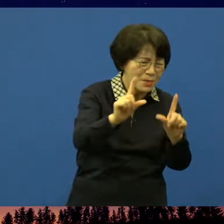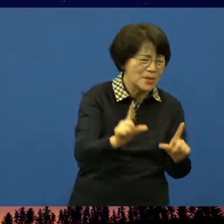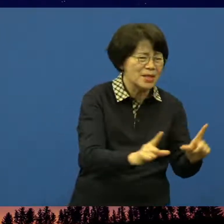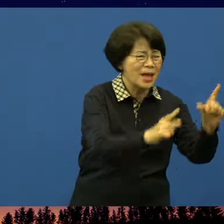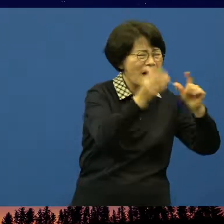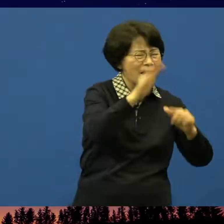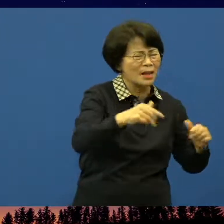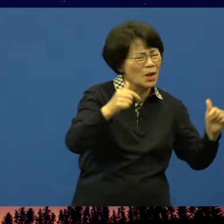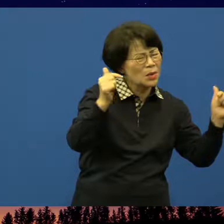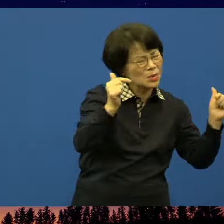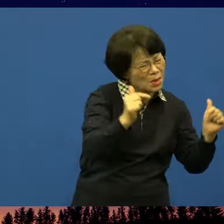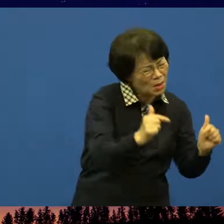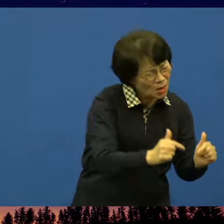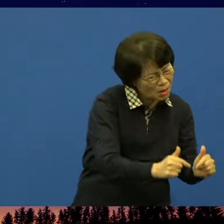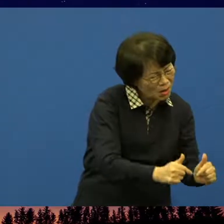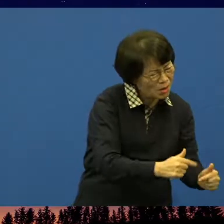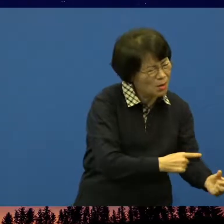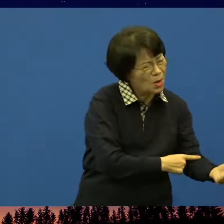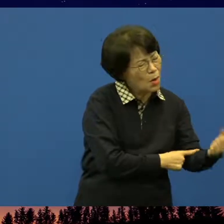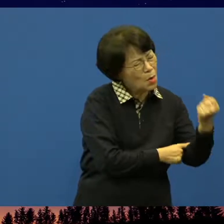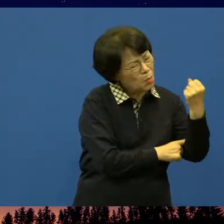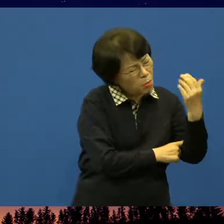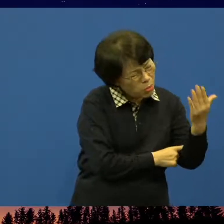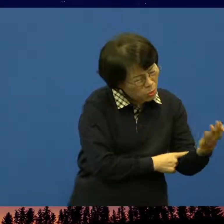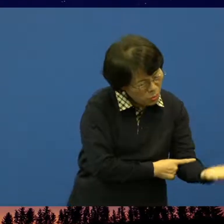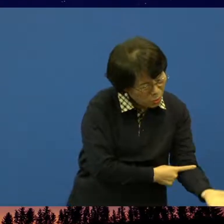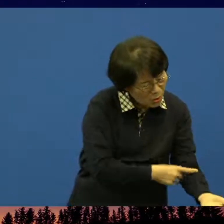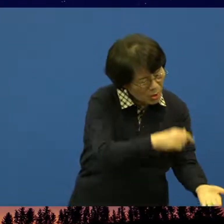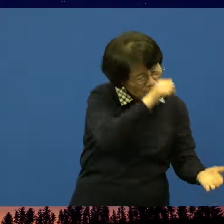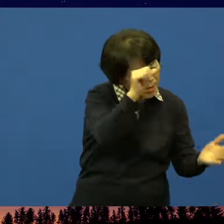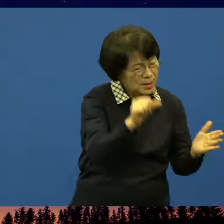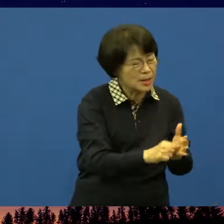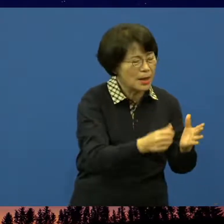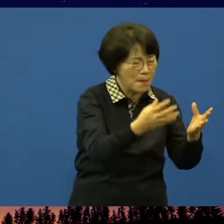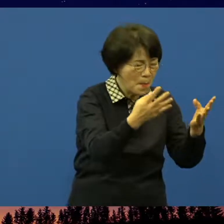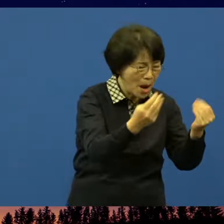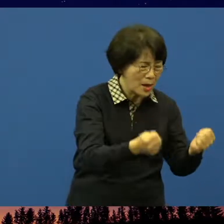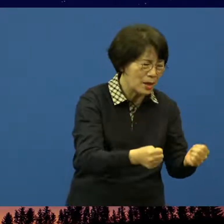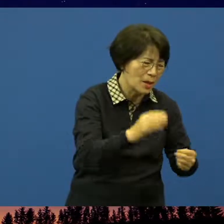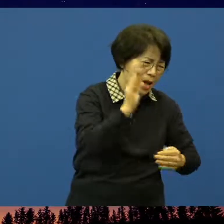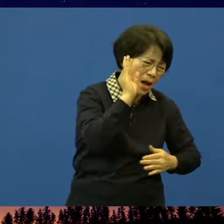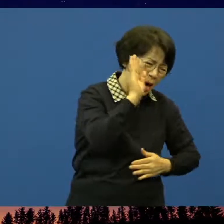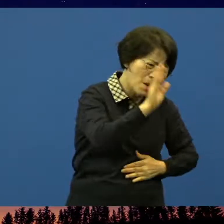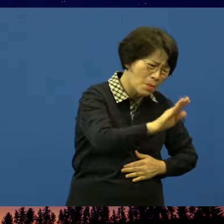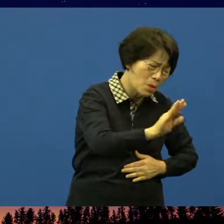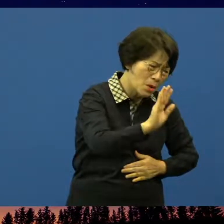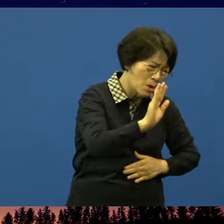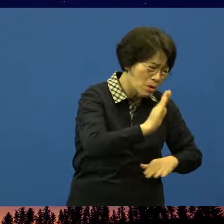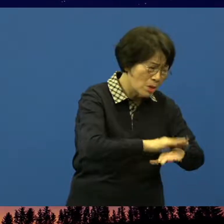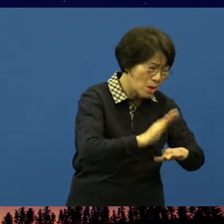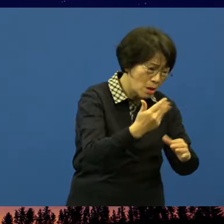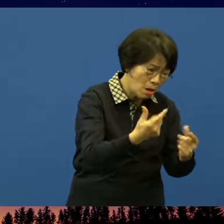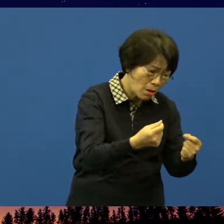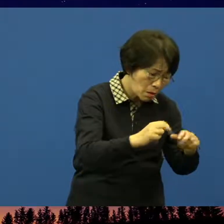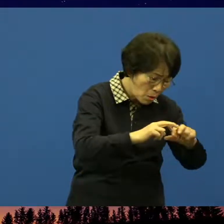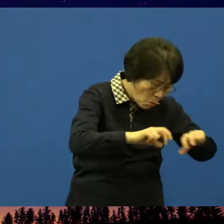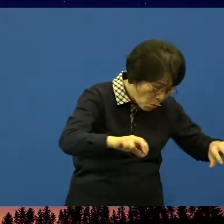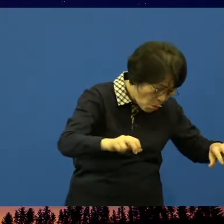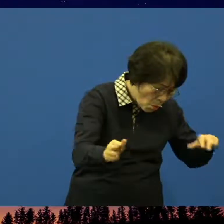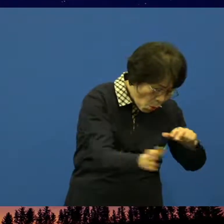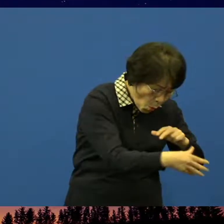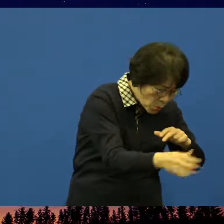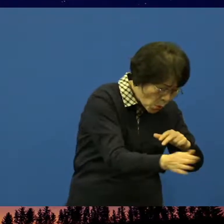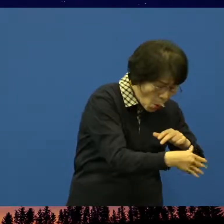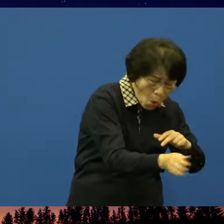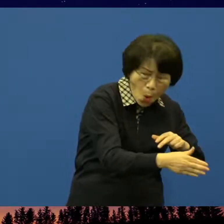거예요. 에너지도 새 나가고 인생의 많은 것들이 앞으로는 될 것 같은 뒤로는 다 사라지고